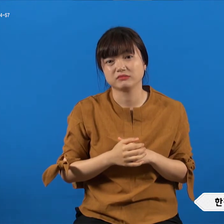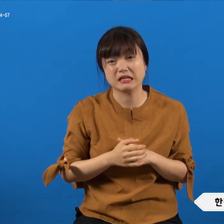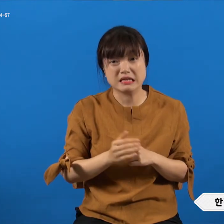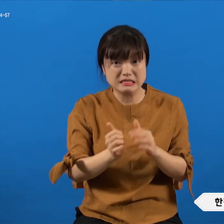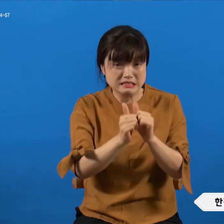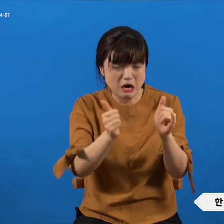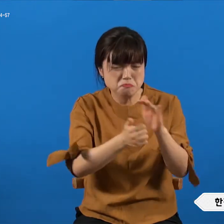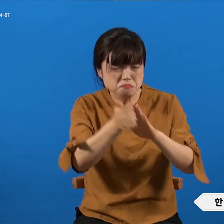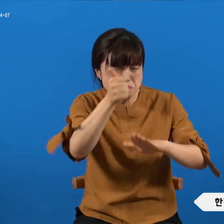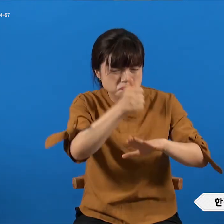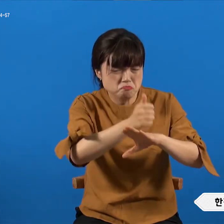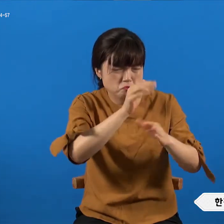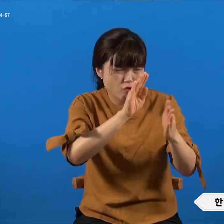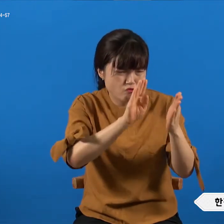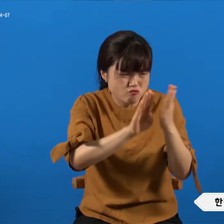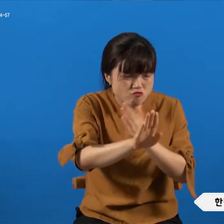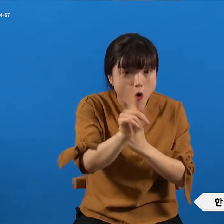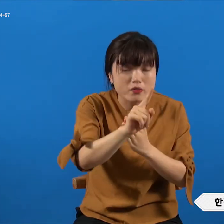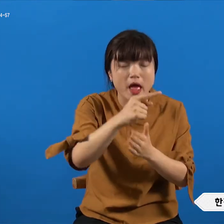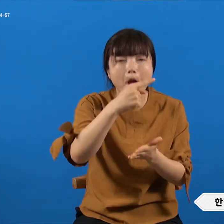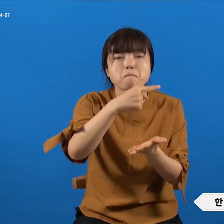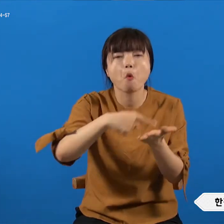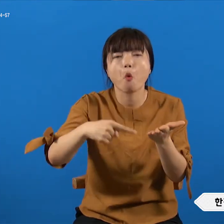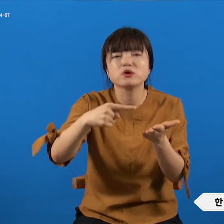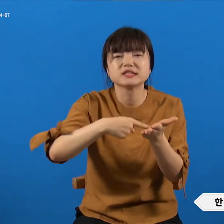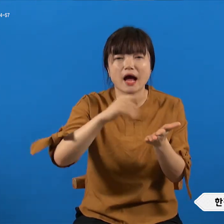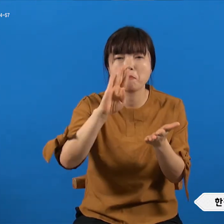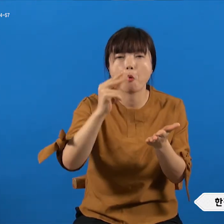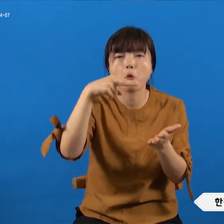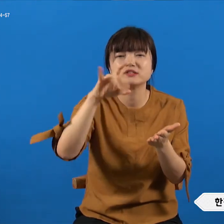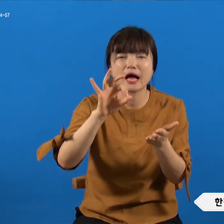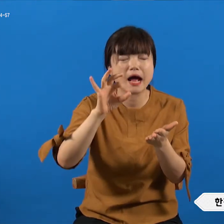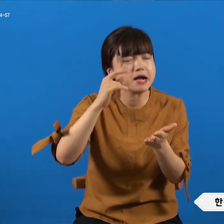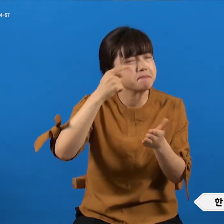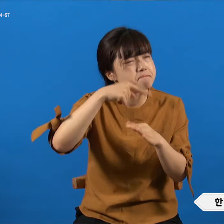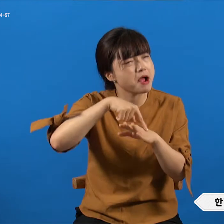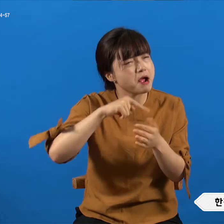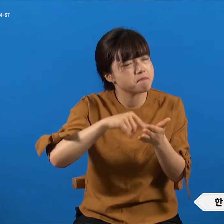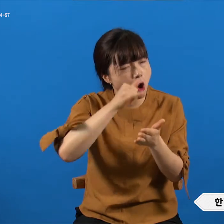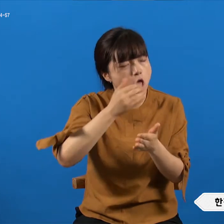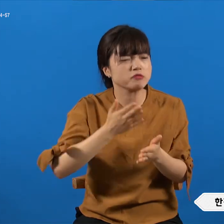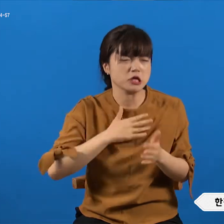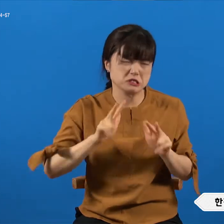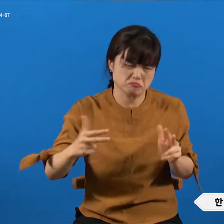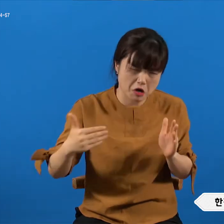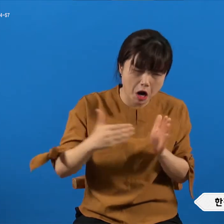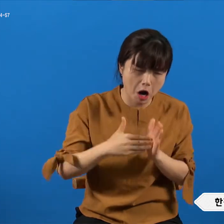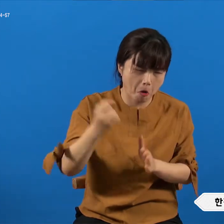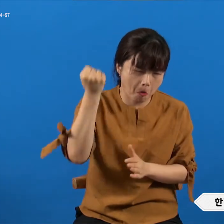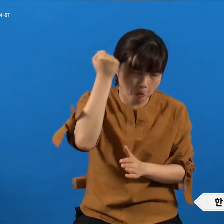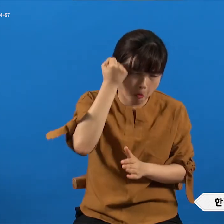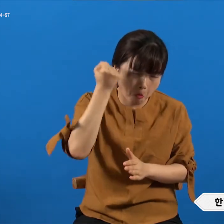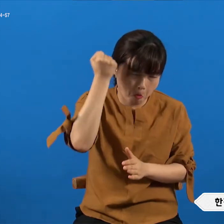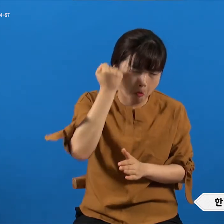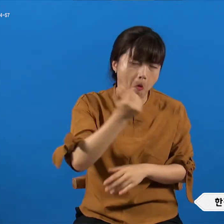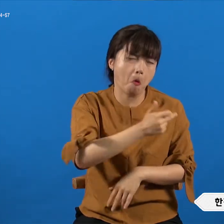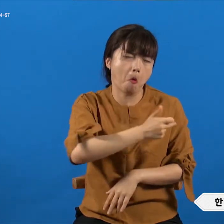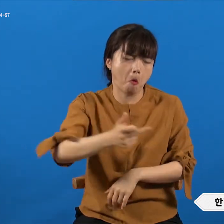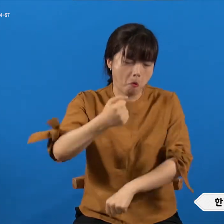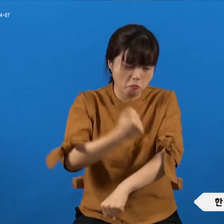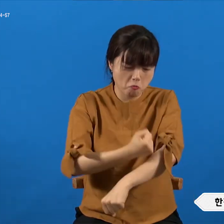사람이 성공하고 나면 보상심리에 사로잡히기가 쉽습니다. 내가 여기까지 온다고